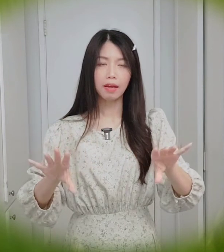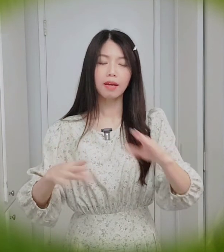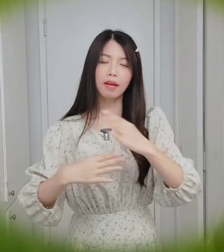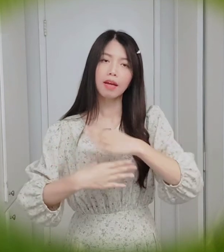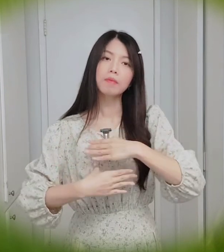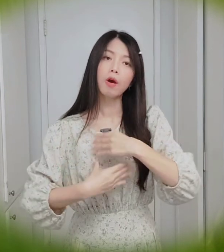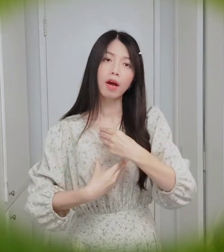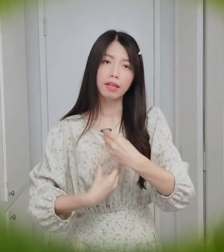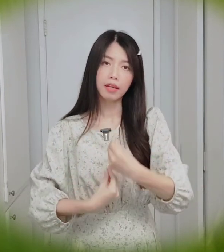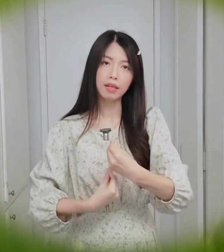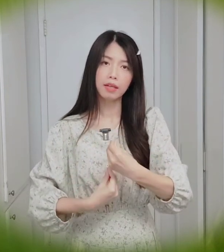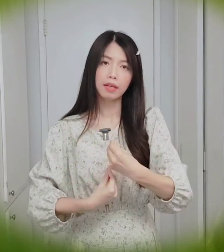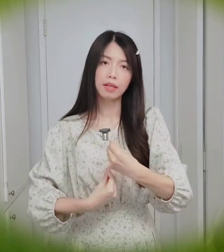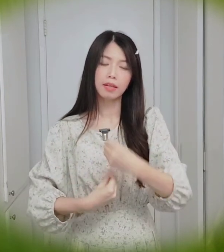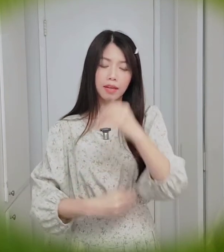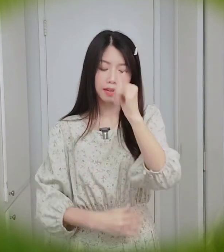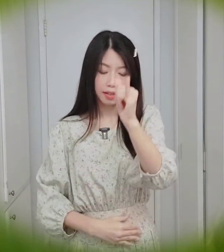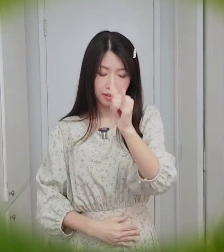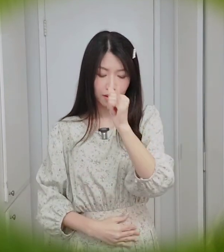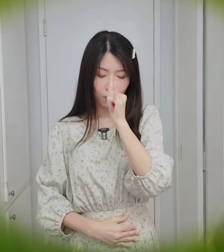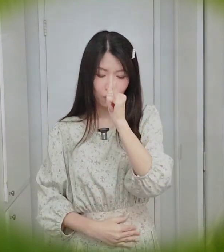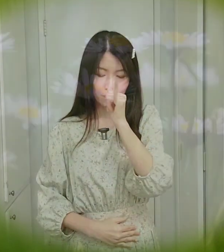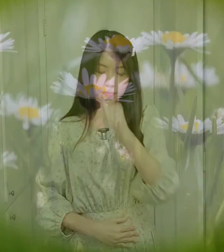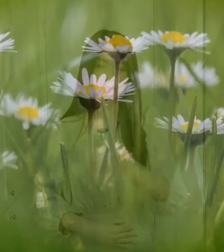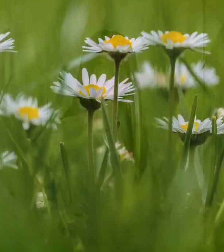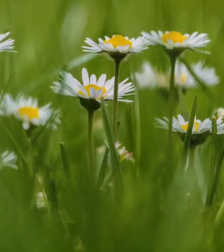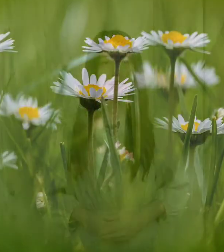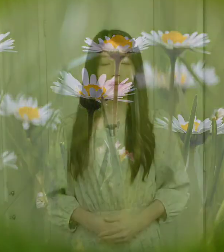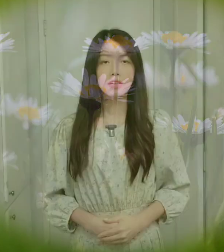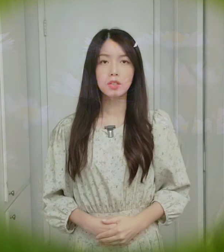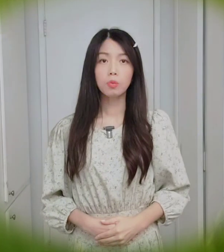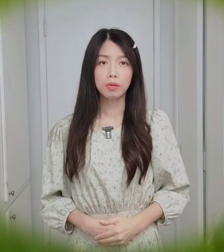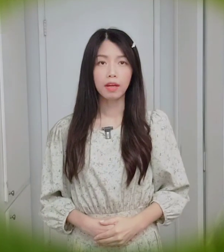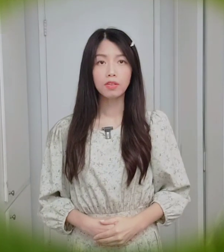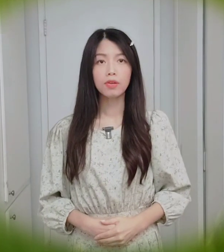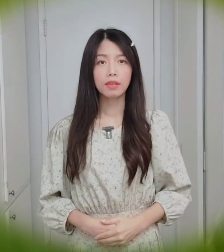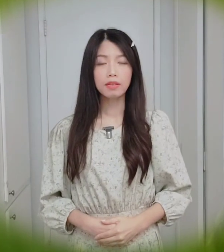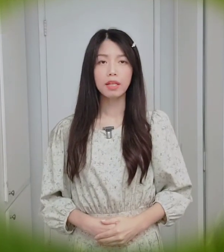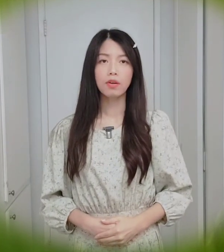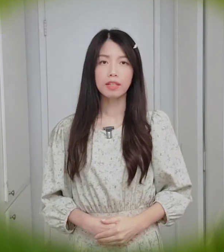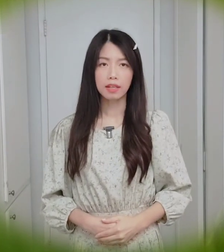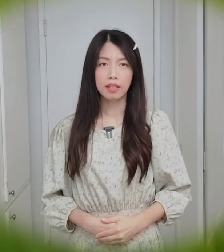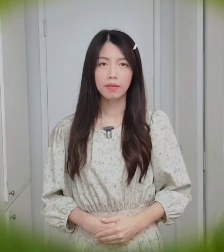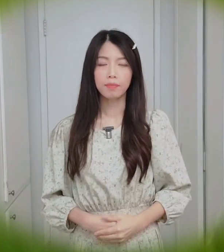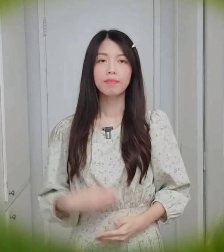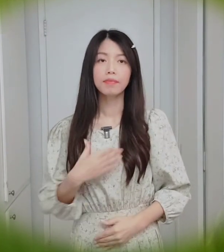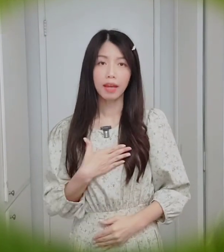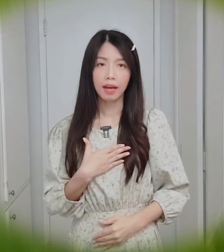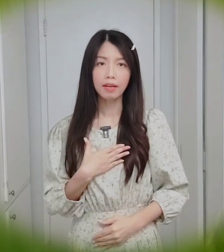걸음마다 평안히 깃들고, 내가 생각지도 못한 주의 뜻